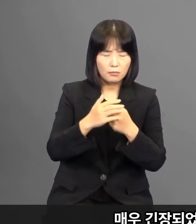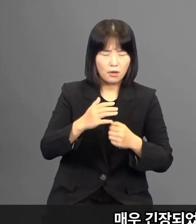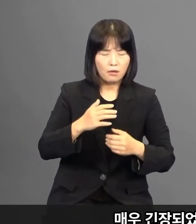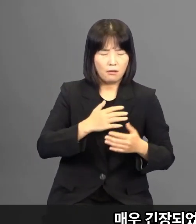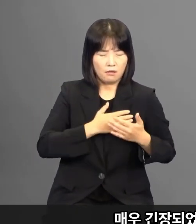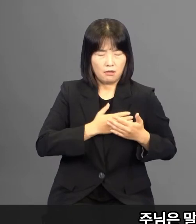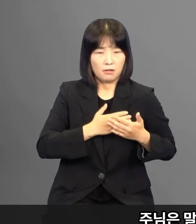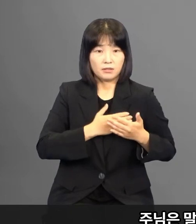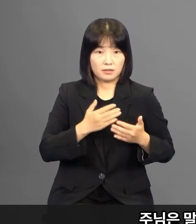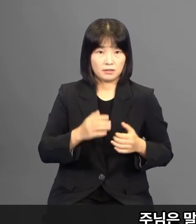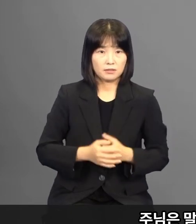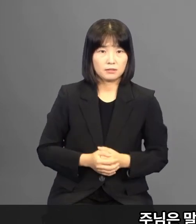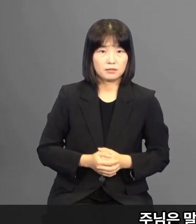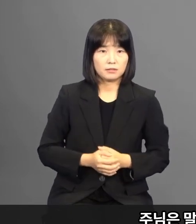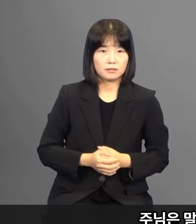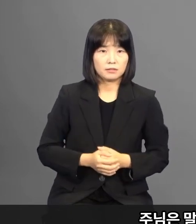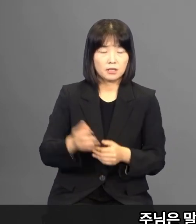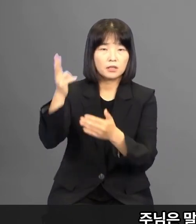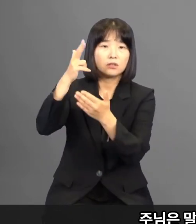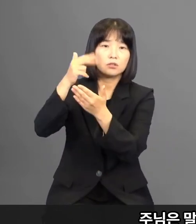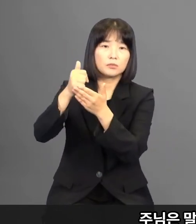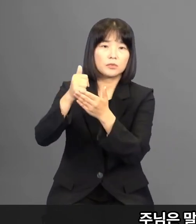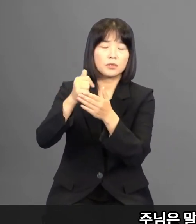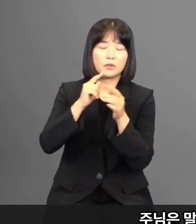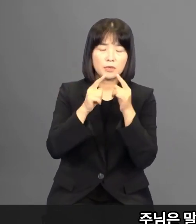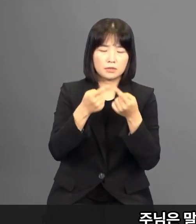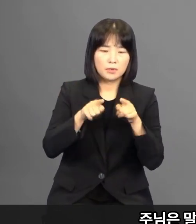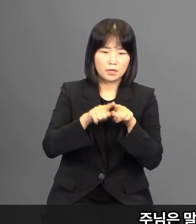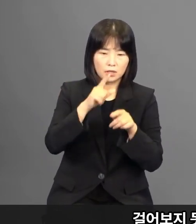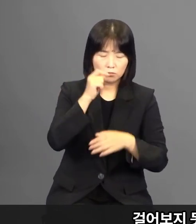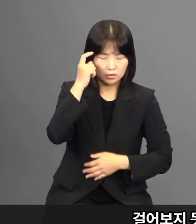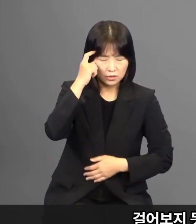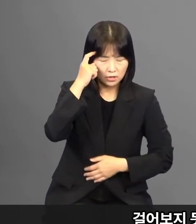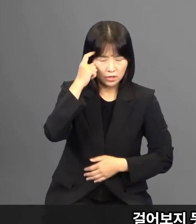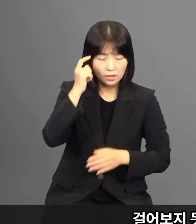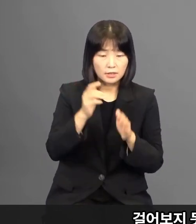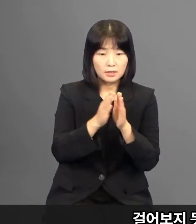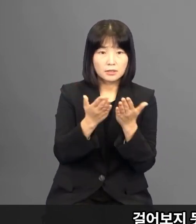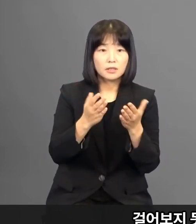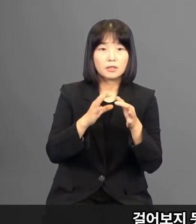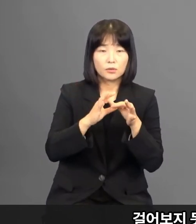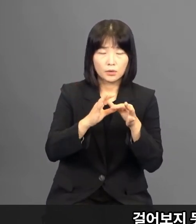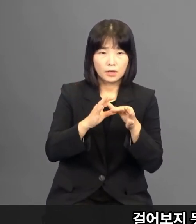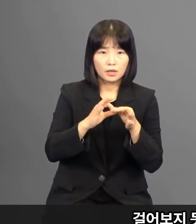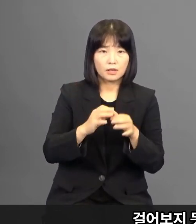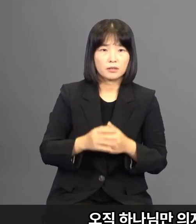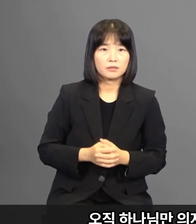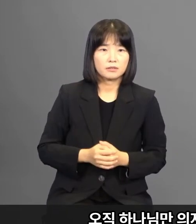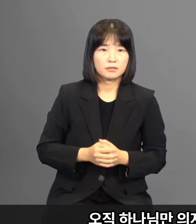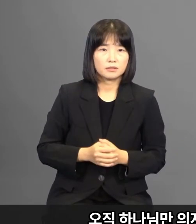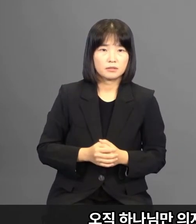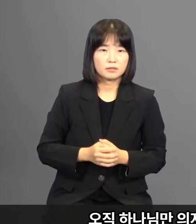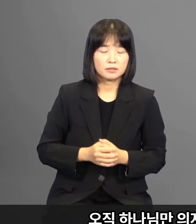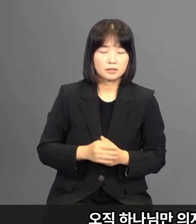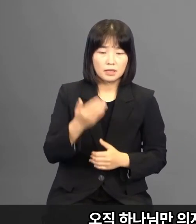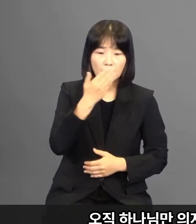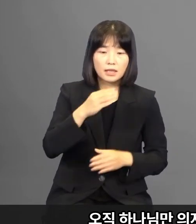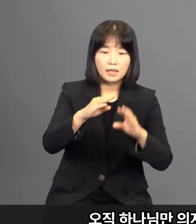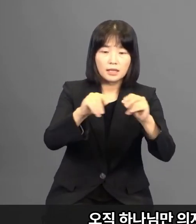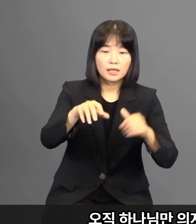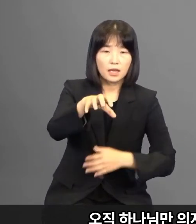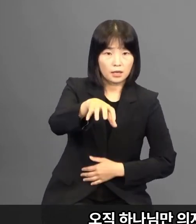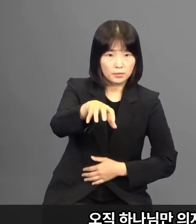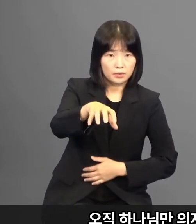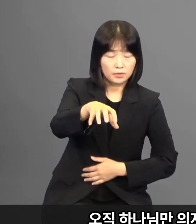두려웠습니다. 주님은 말씀 함께 묵상을 통해서 걸어보지 못한 가나안을 앞에 두고 오직 하나님만 의지할